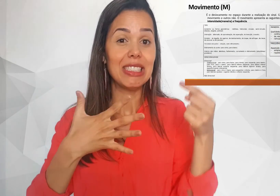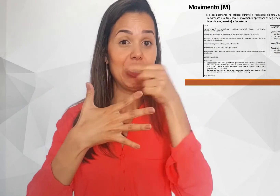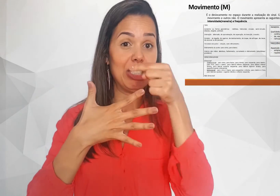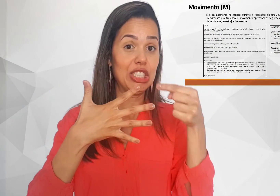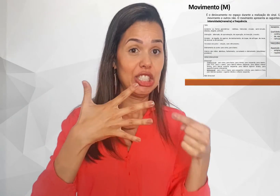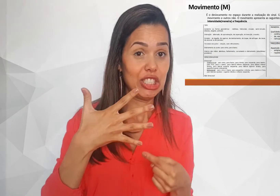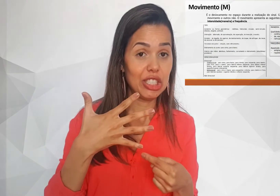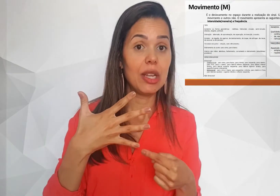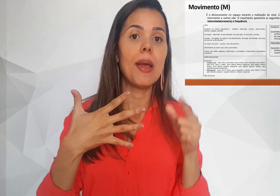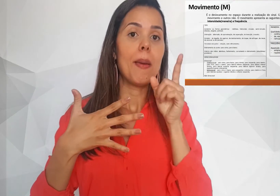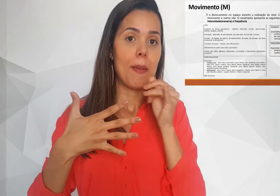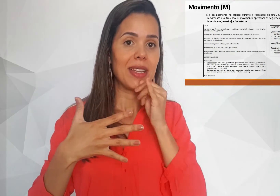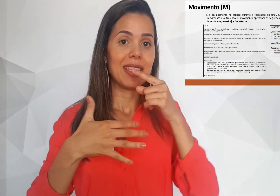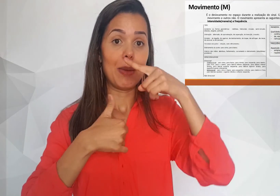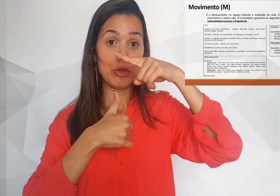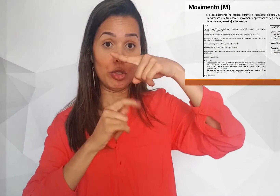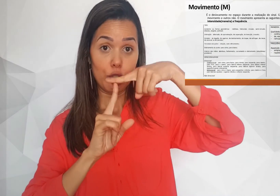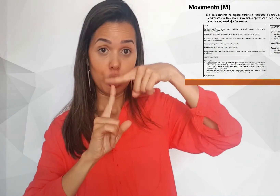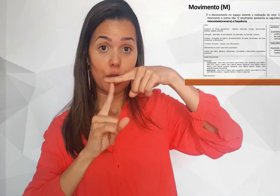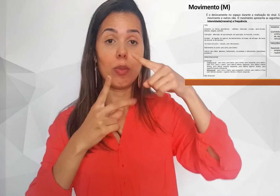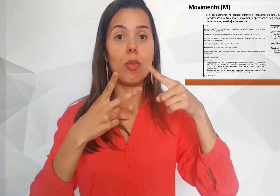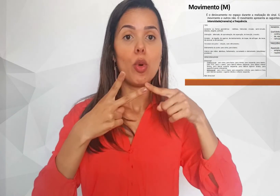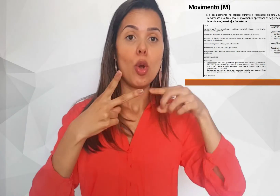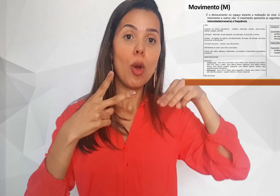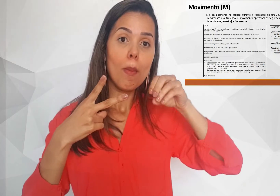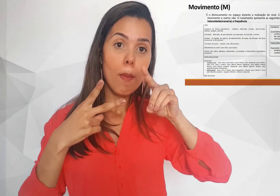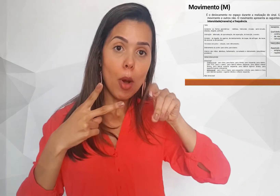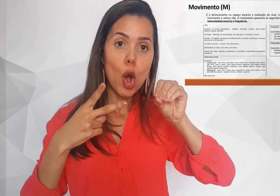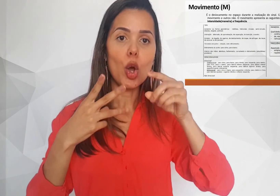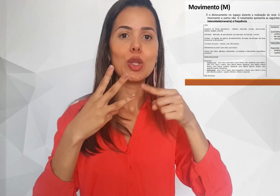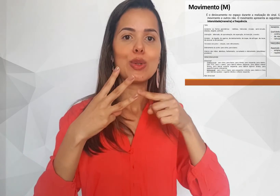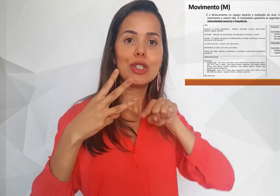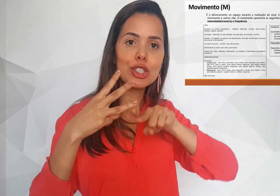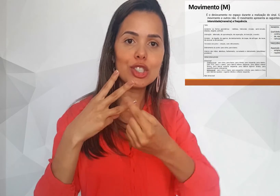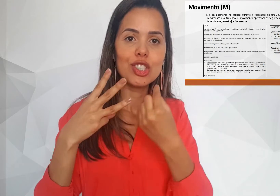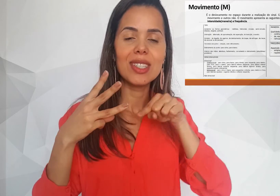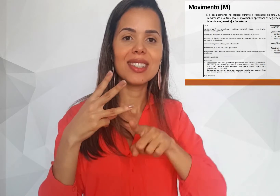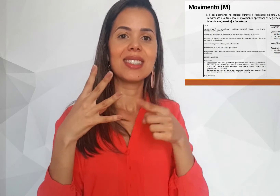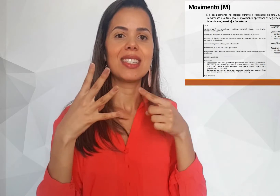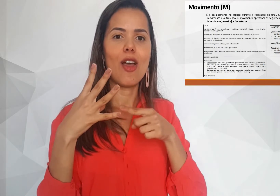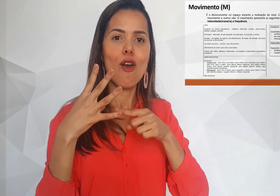algumas características, né, de tipo, de modo, de direção,